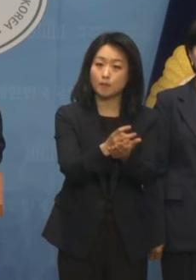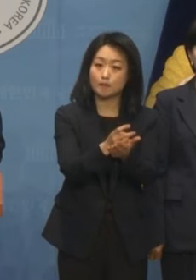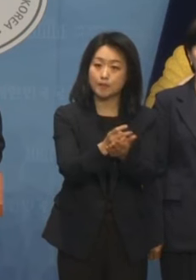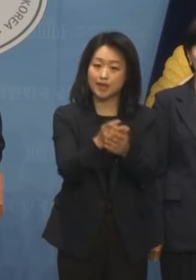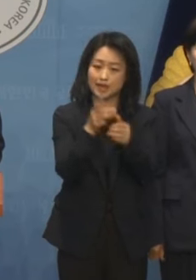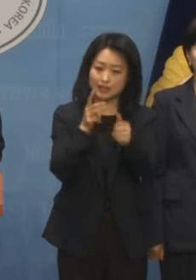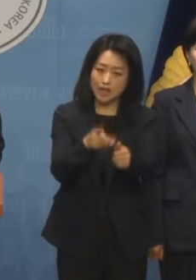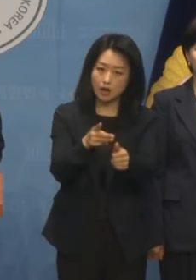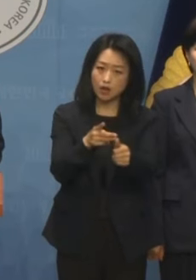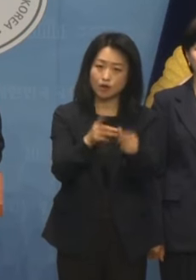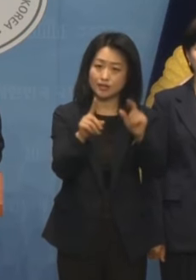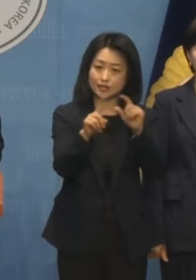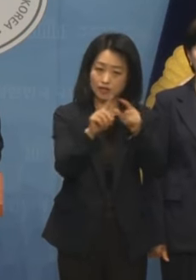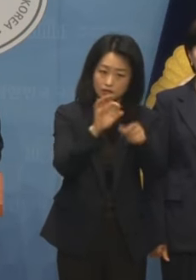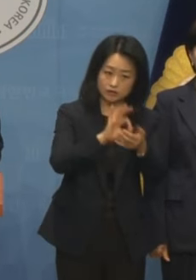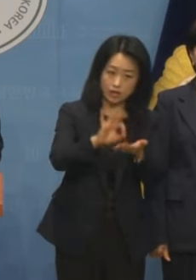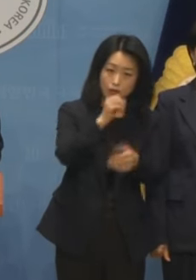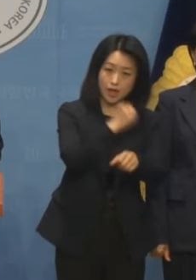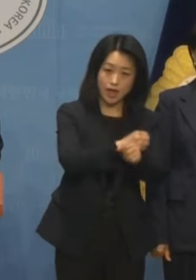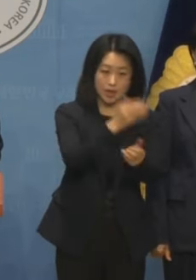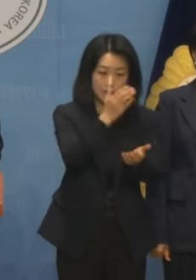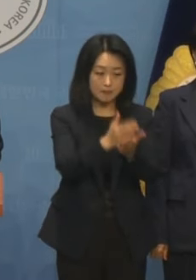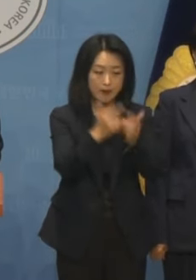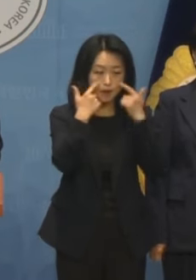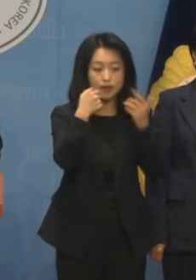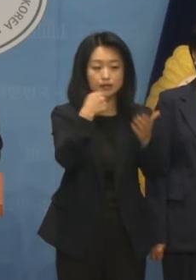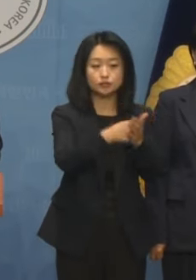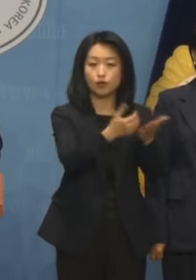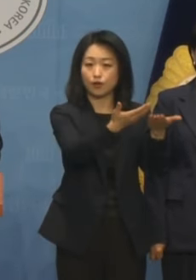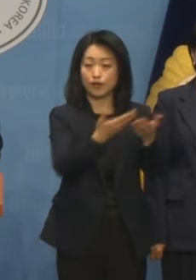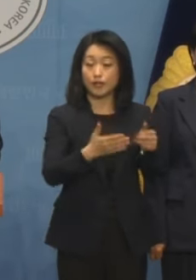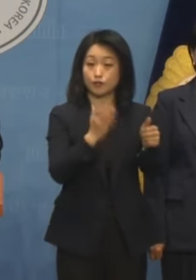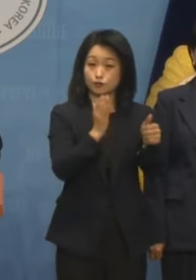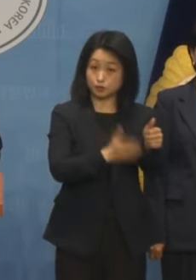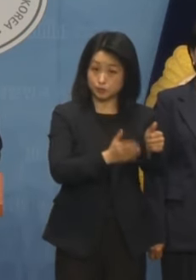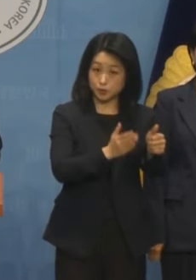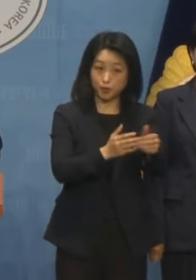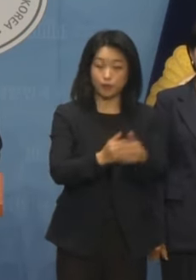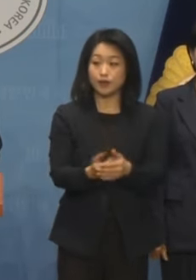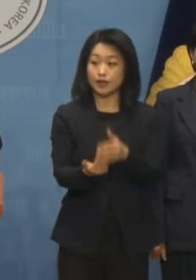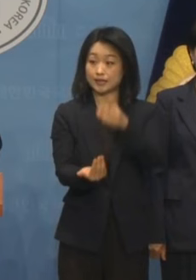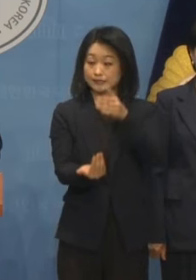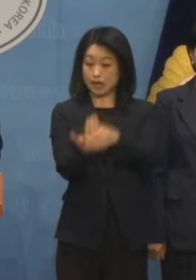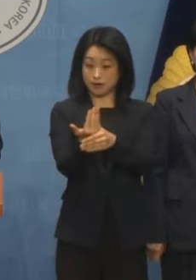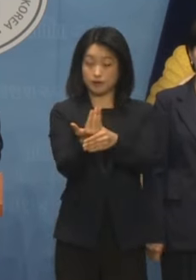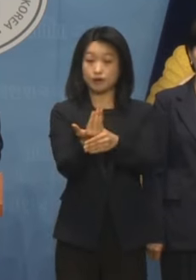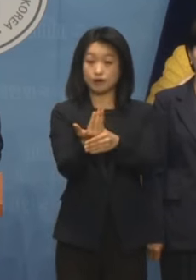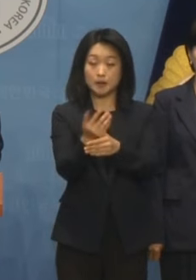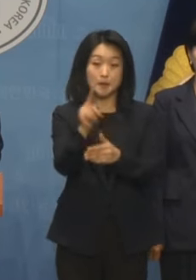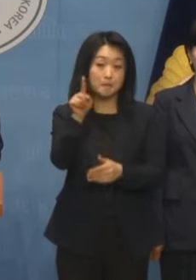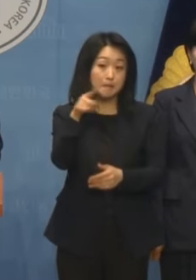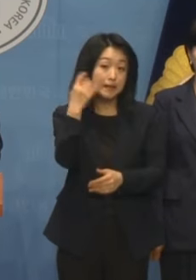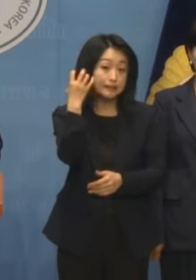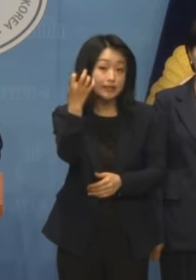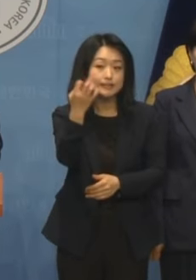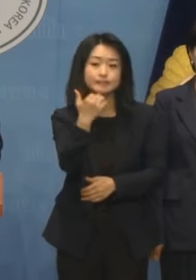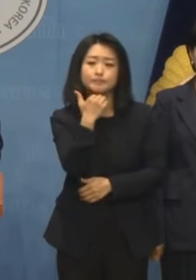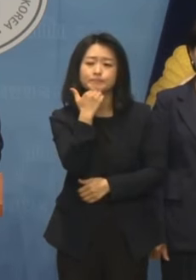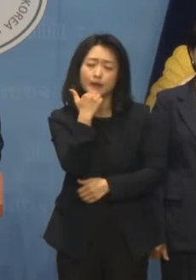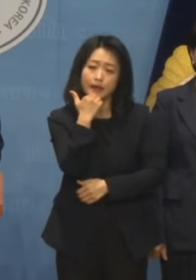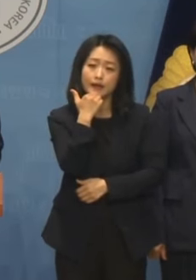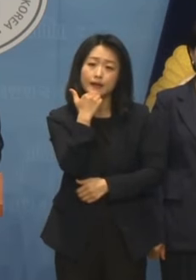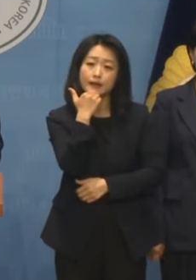규정할지 여부에 대해 신속히 결정하기 바랍니다. 사건이 발생한 지 140여일이